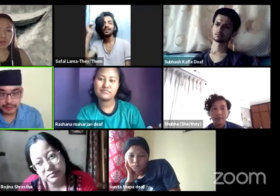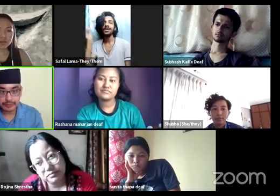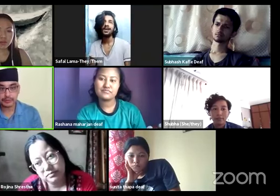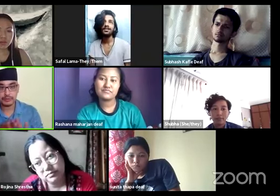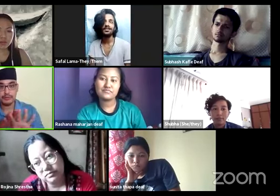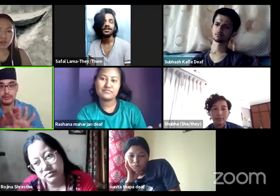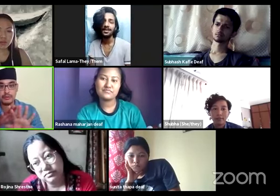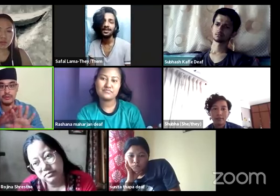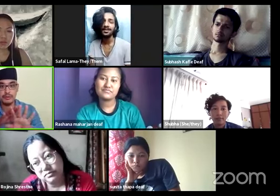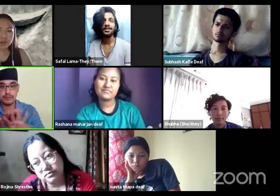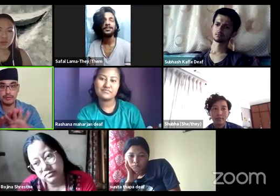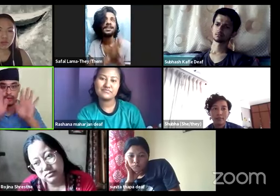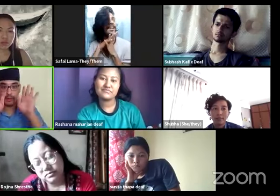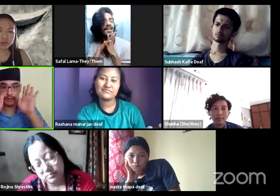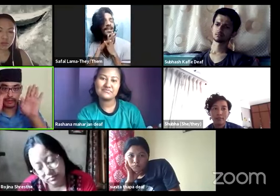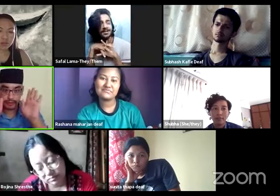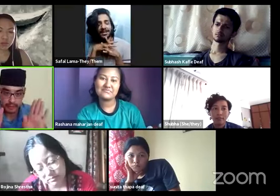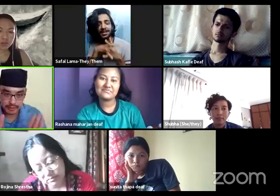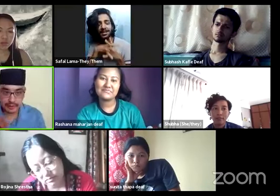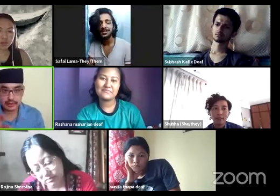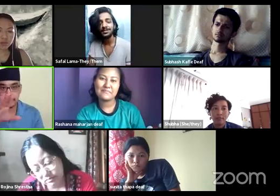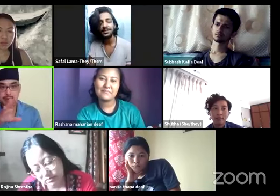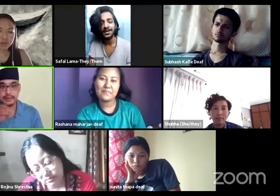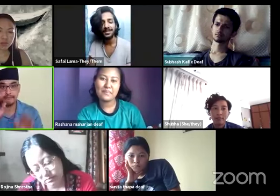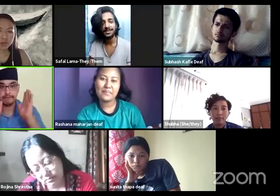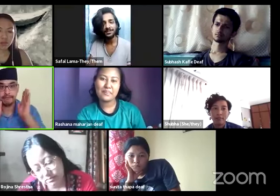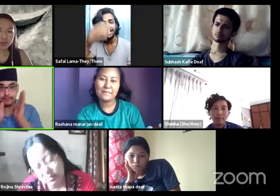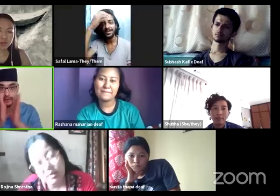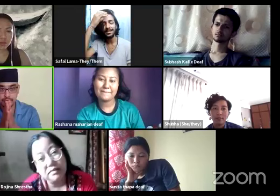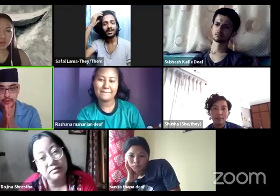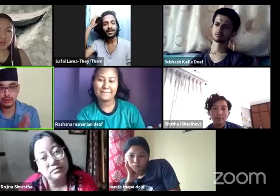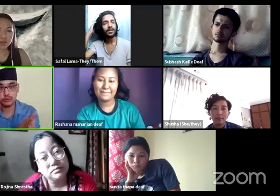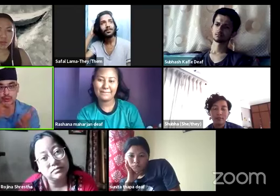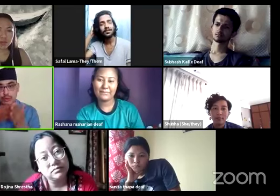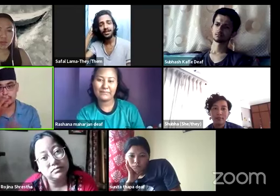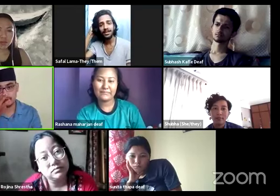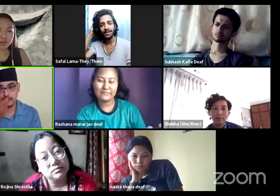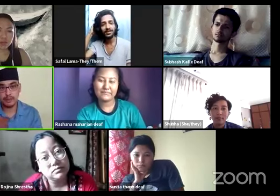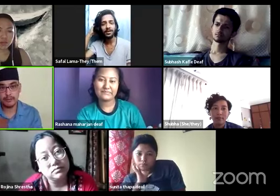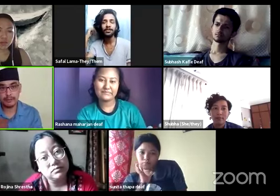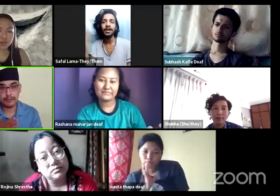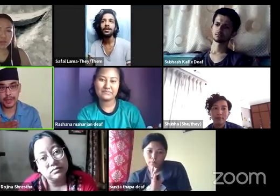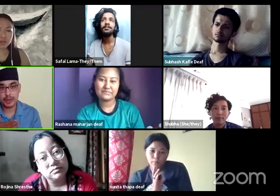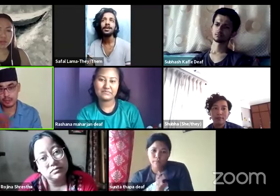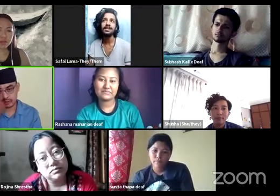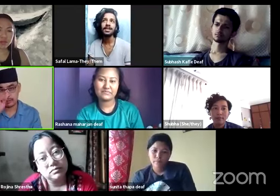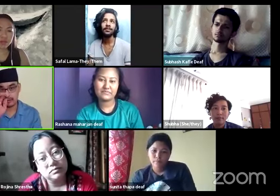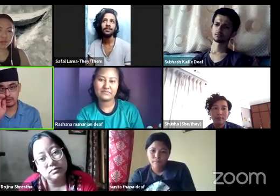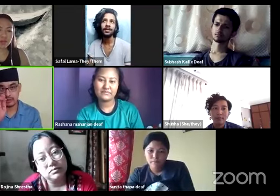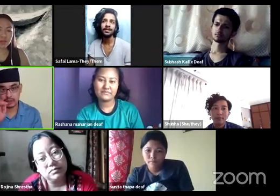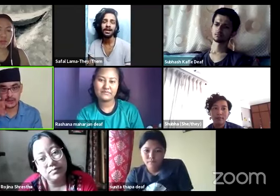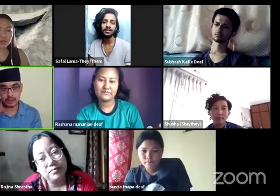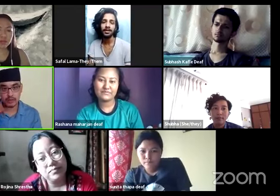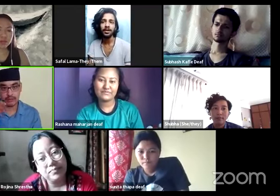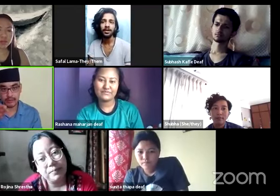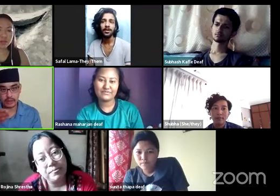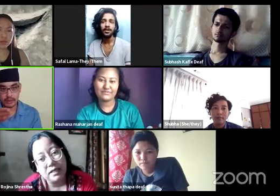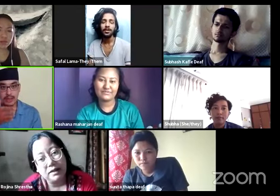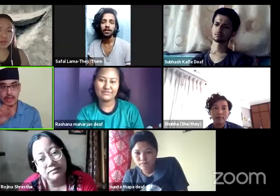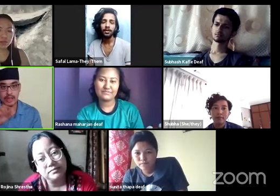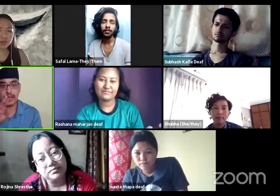थ्याङ्क यू दी सबैलाई, सबैजनालाई नमस्ते. सुरुमा चाहिँ अनि मेरो नाम चाहिँ सफल लाभा. मैले चाहिँ आफूलाई चाहिँ